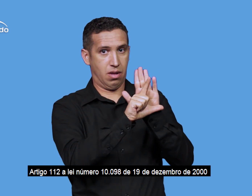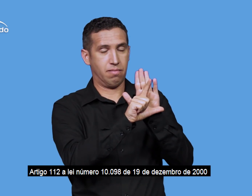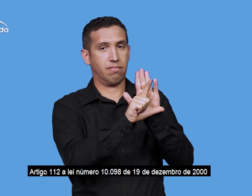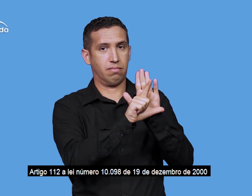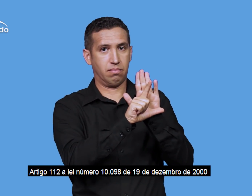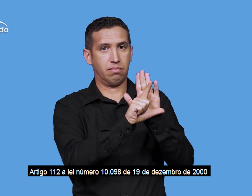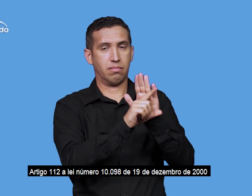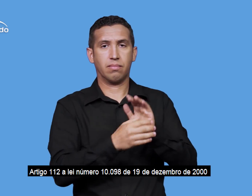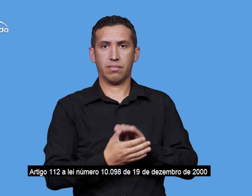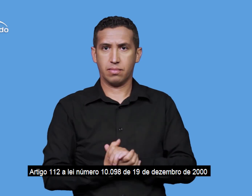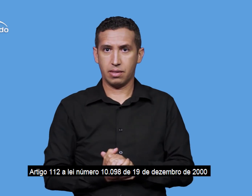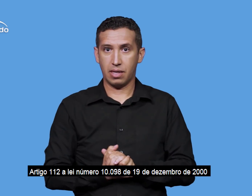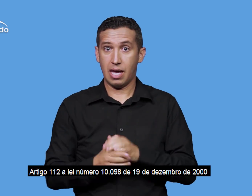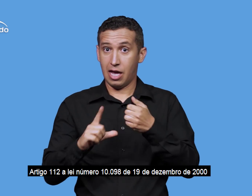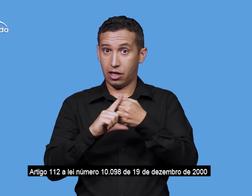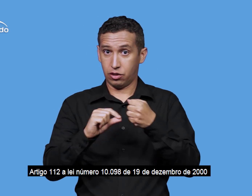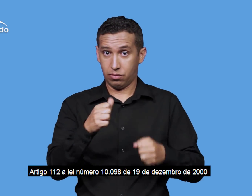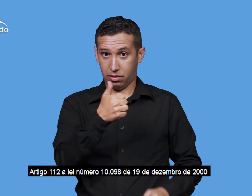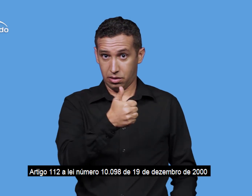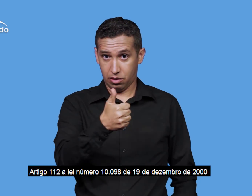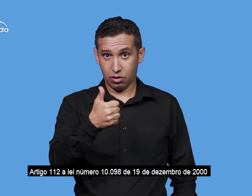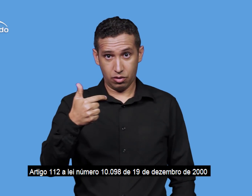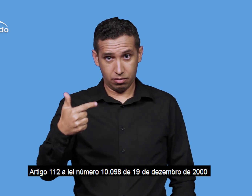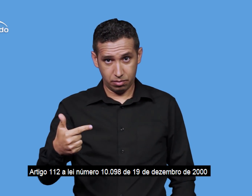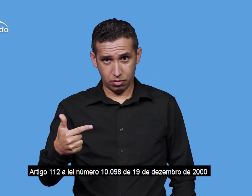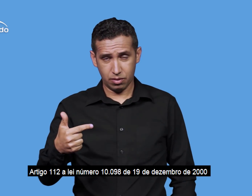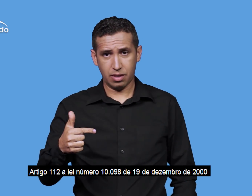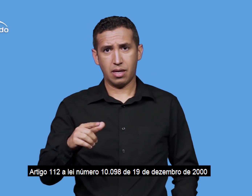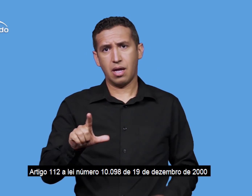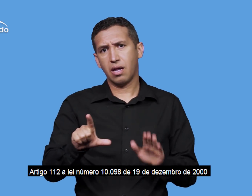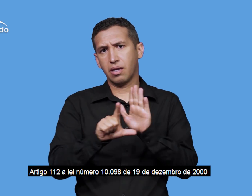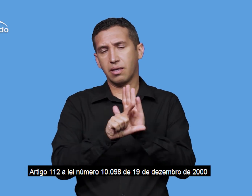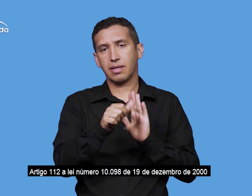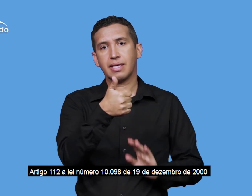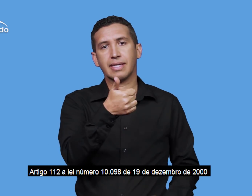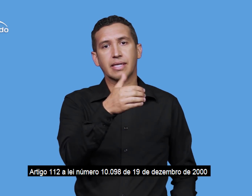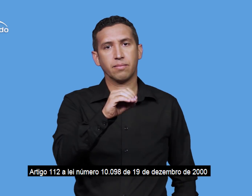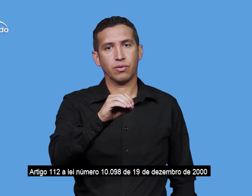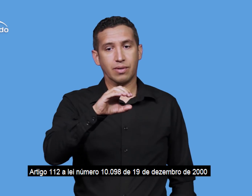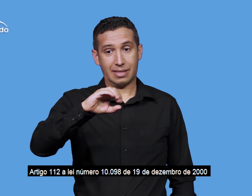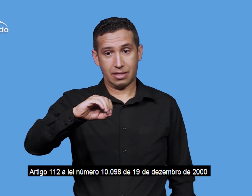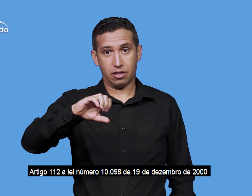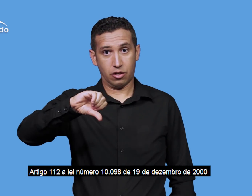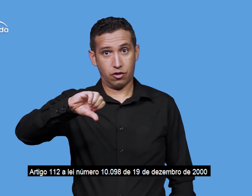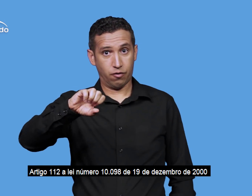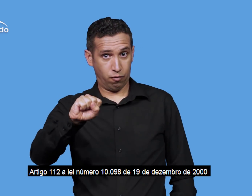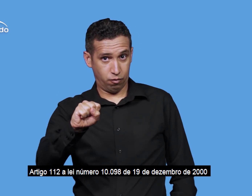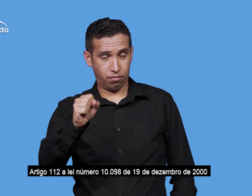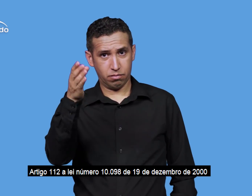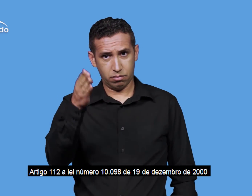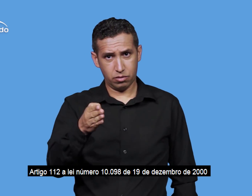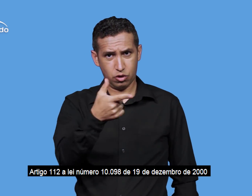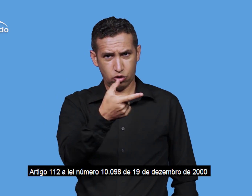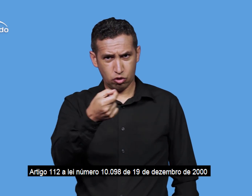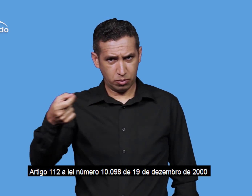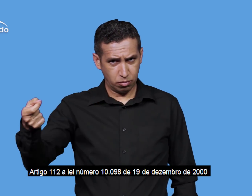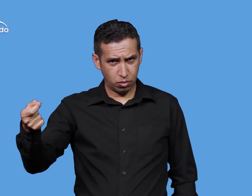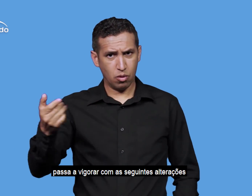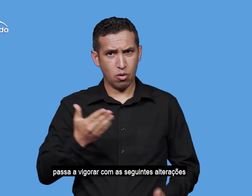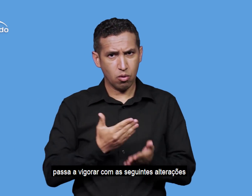artigo 112 a lei número 10.098 de 19 de dezembro de 2000 passa